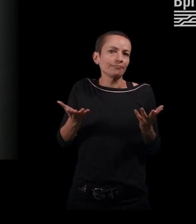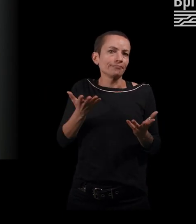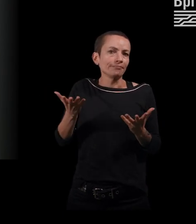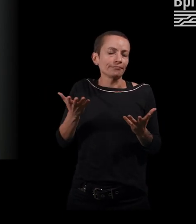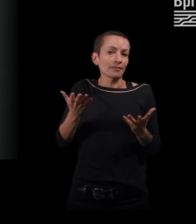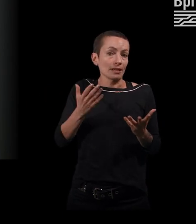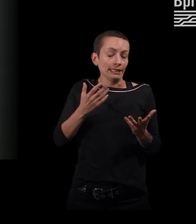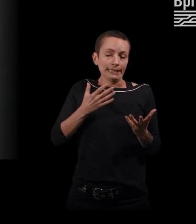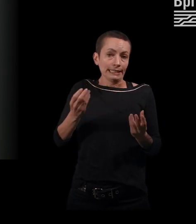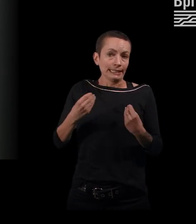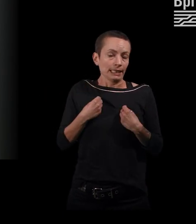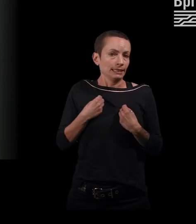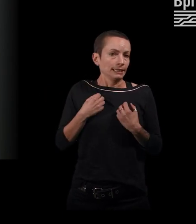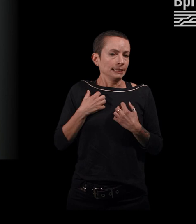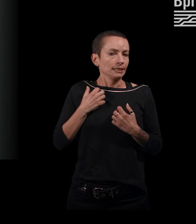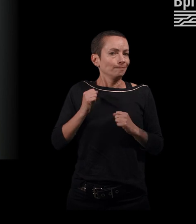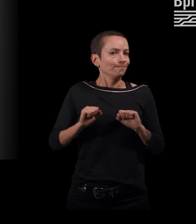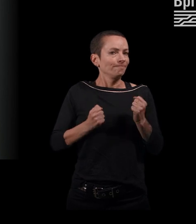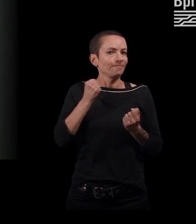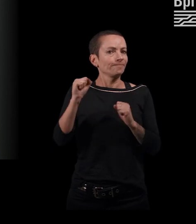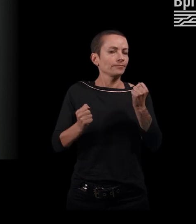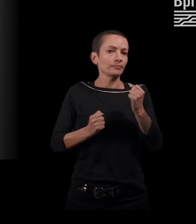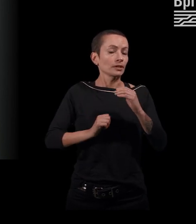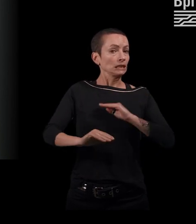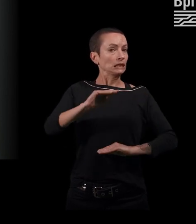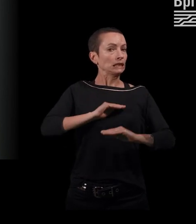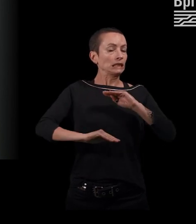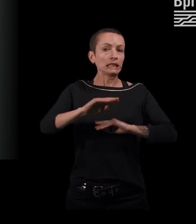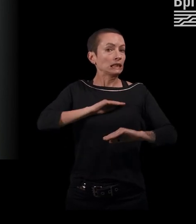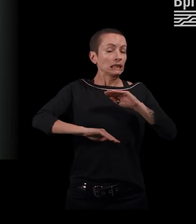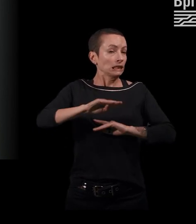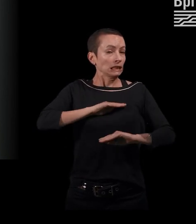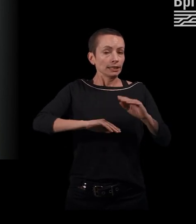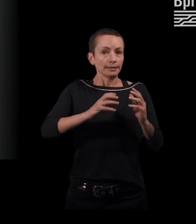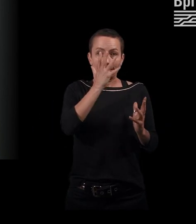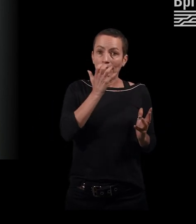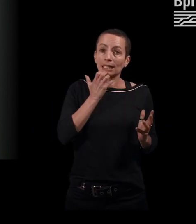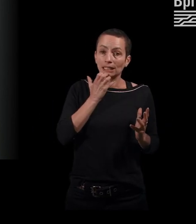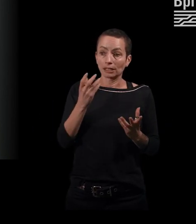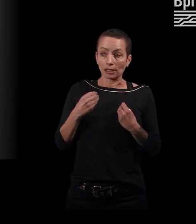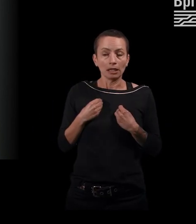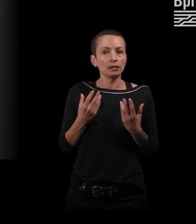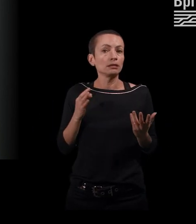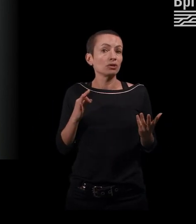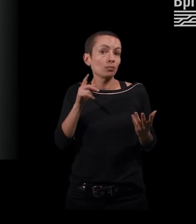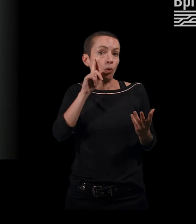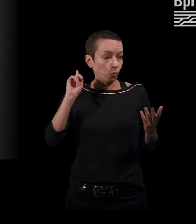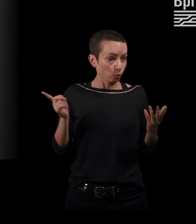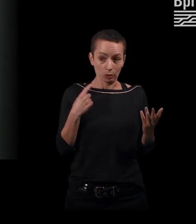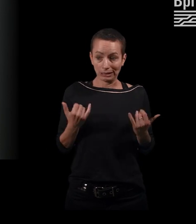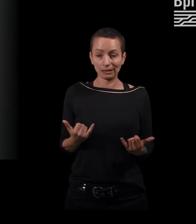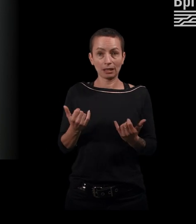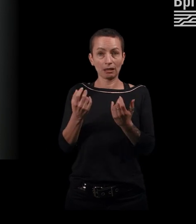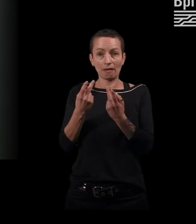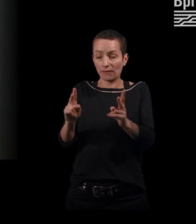ma frustration, ma colère, ma tristesse, et à nous tous ici à Beyrouth, c'est une ville